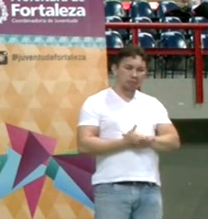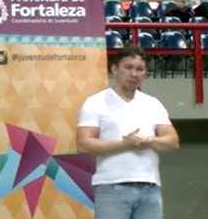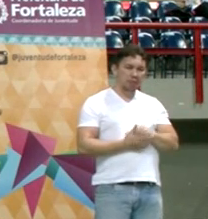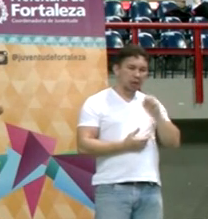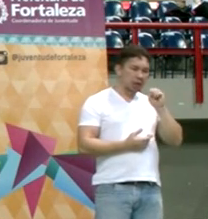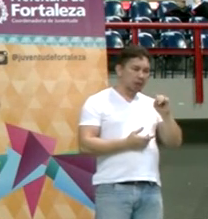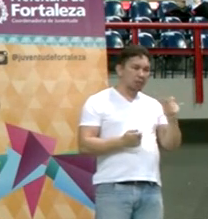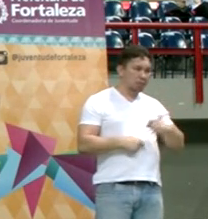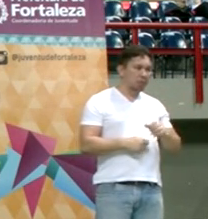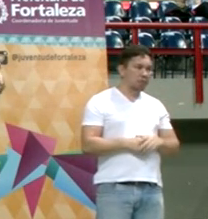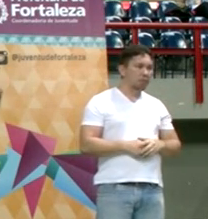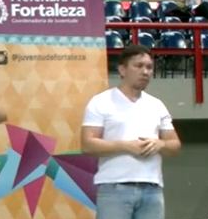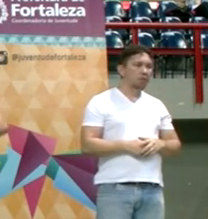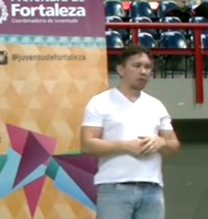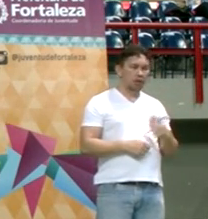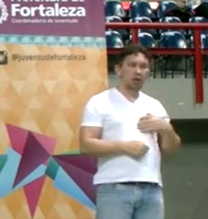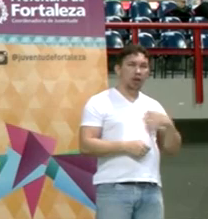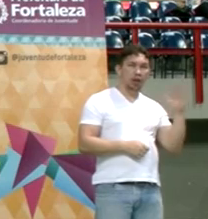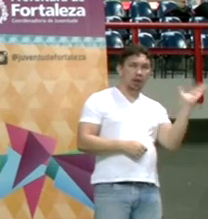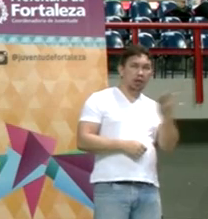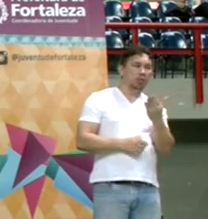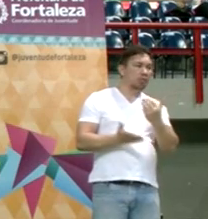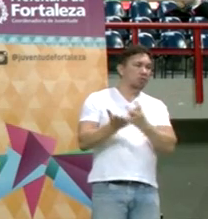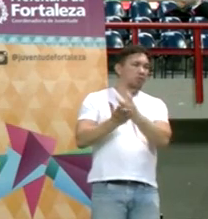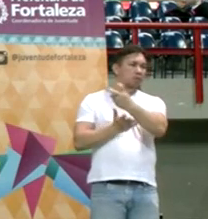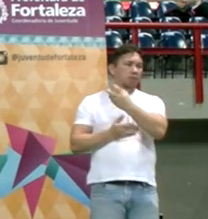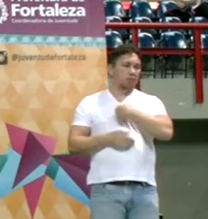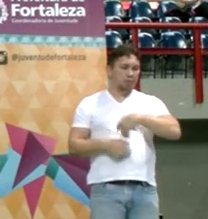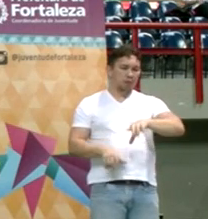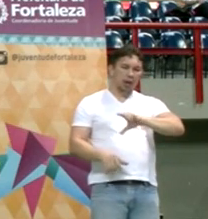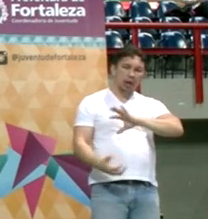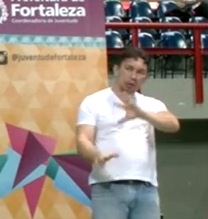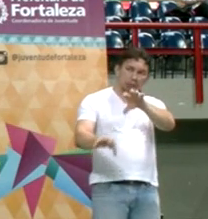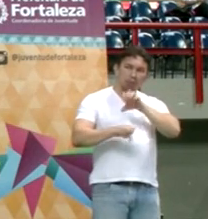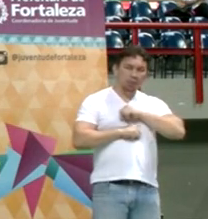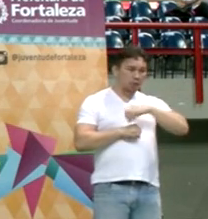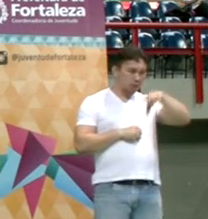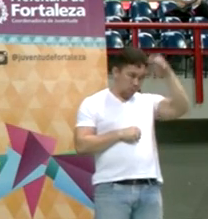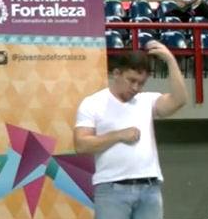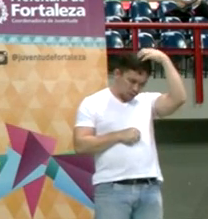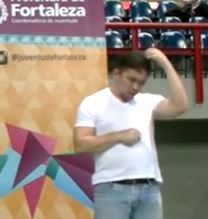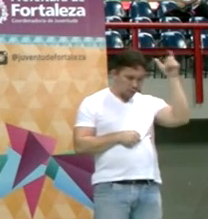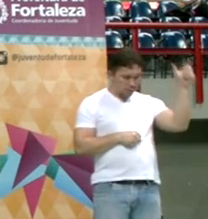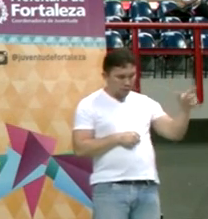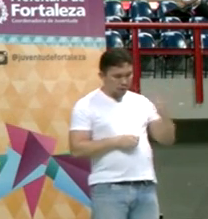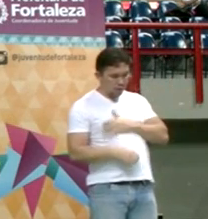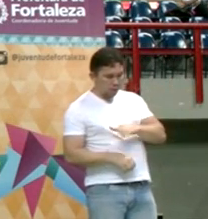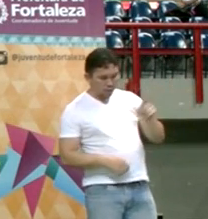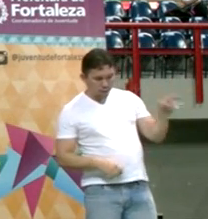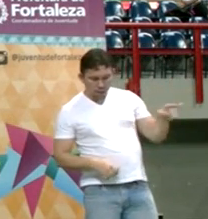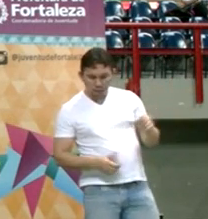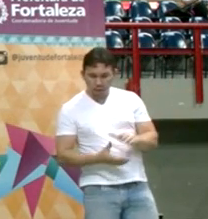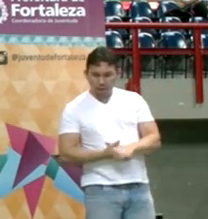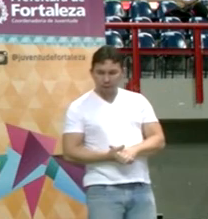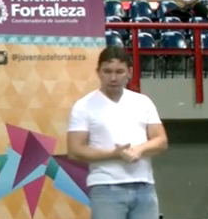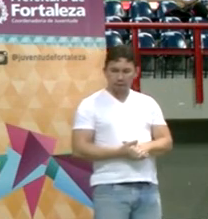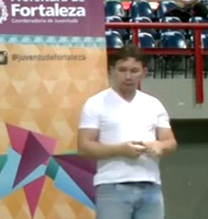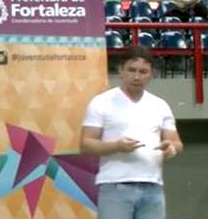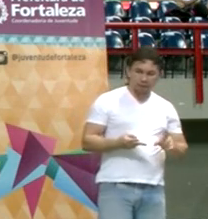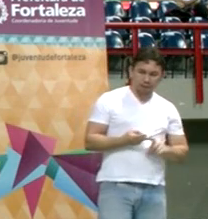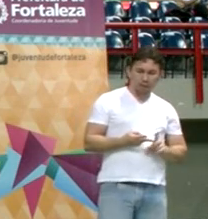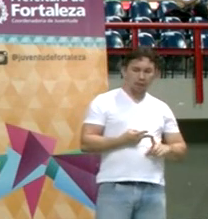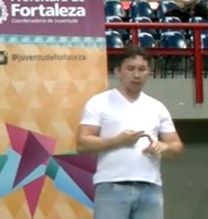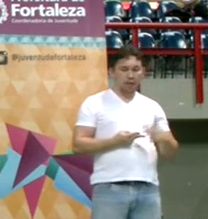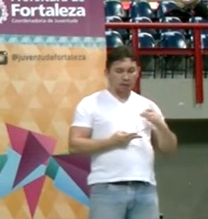se pudesse, daria um golpe para virar o rei. Então já tem o lance do Rasputin, que ninguém gosta dele. Tem o